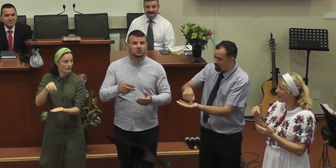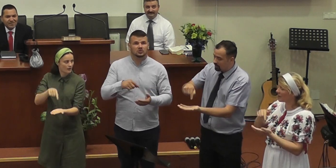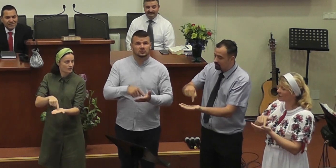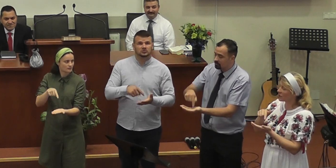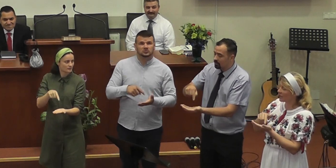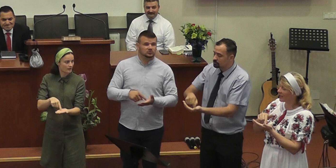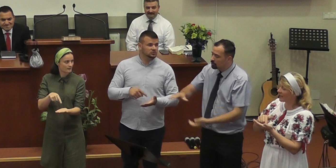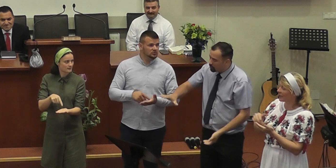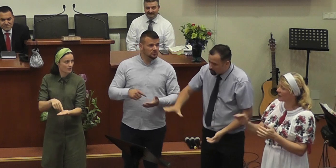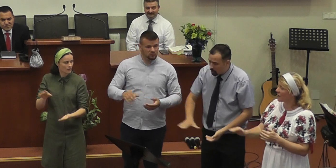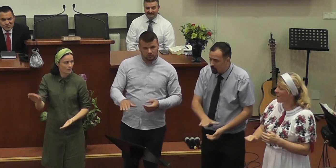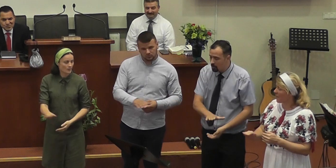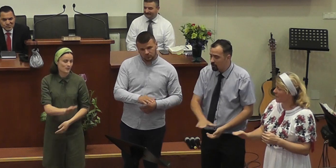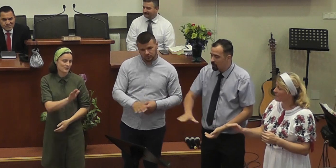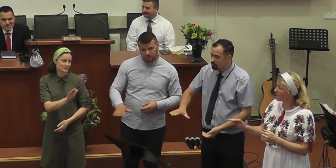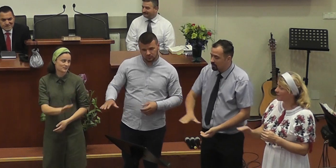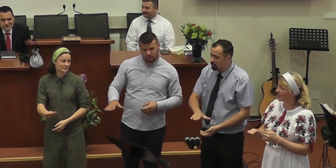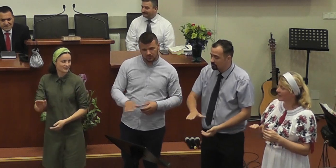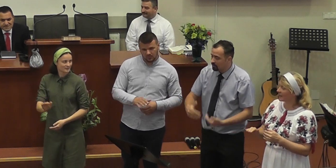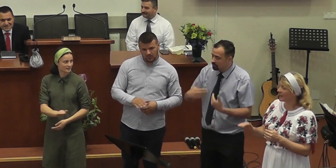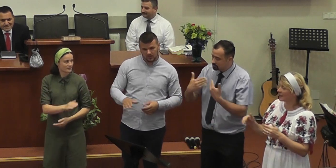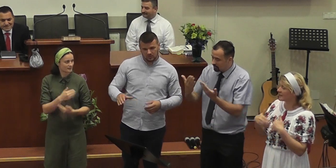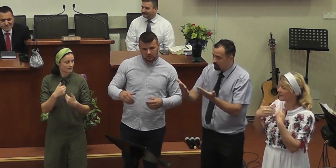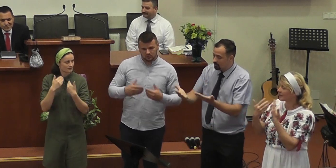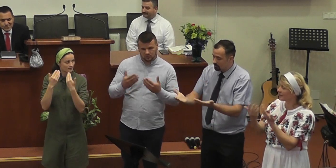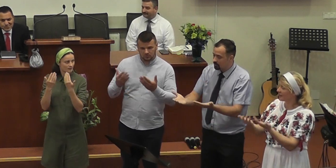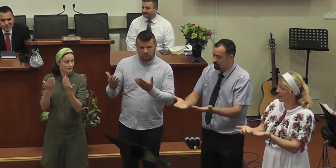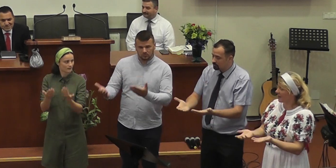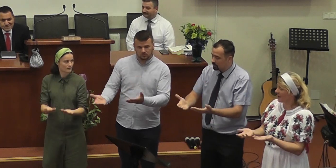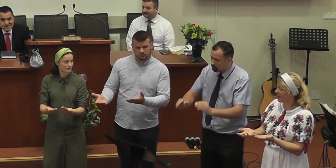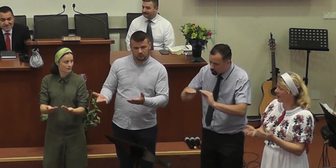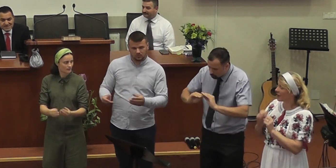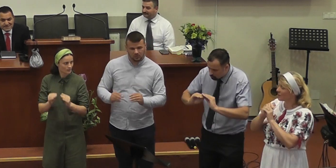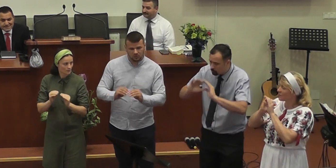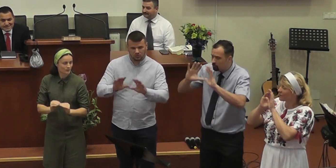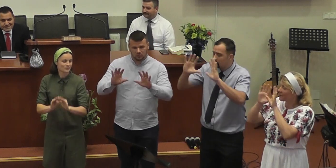peste acest copil să dai